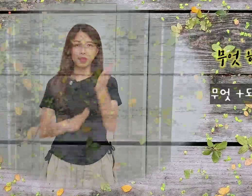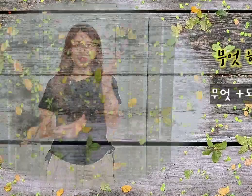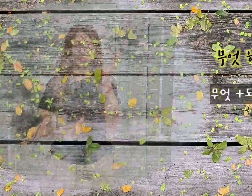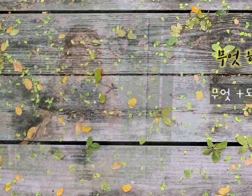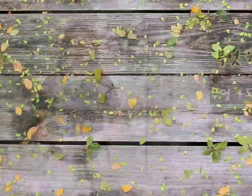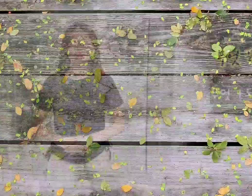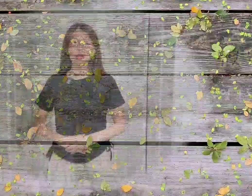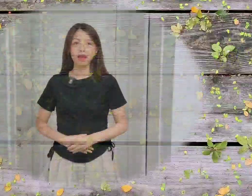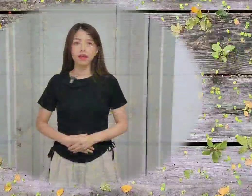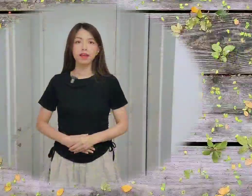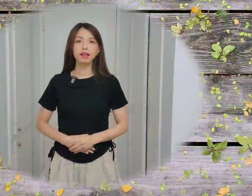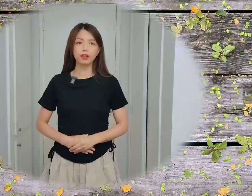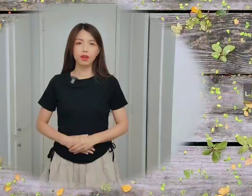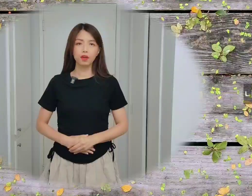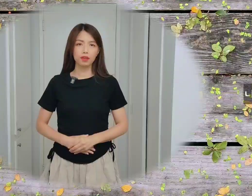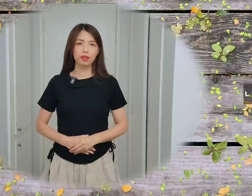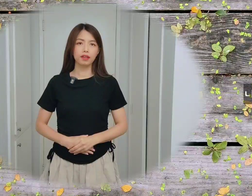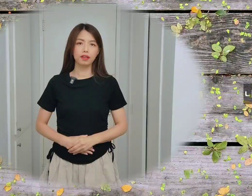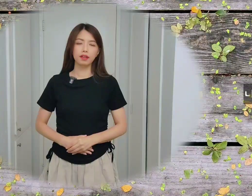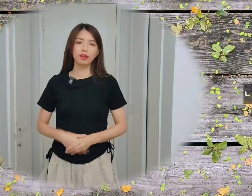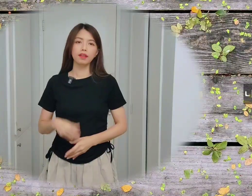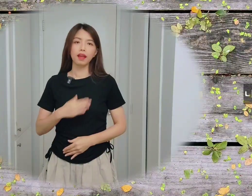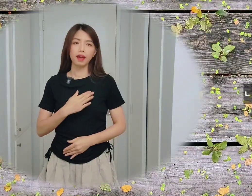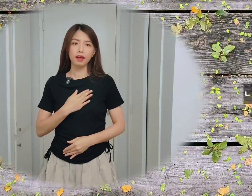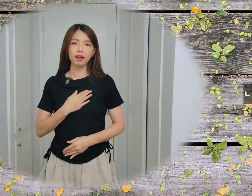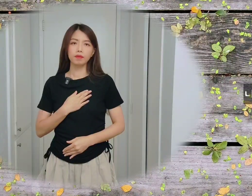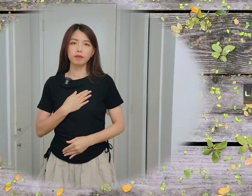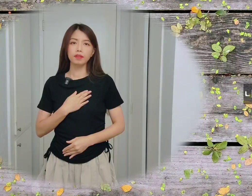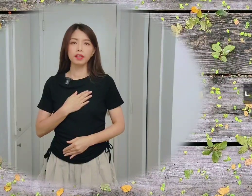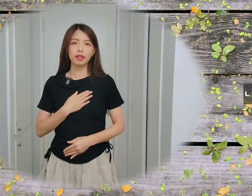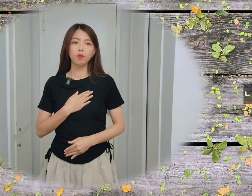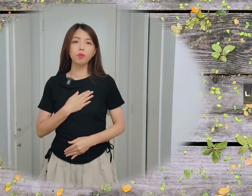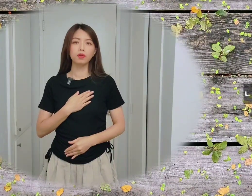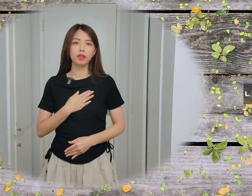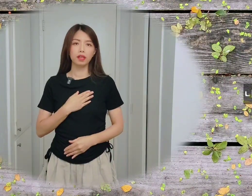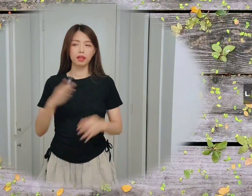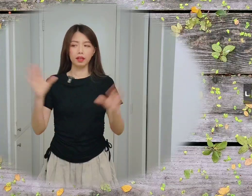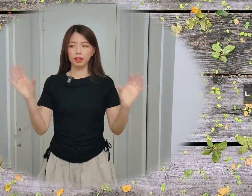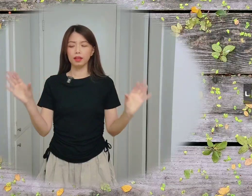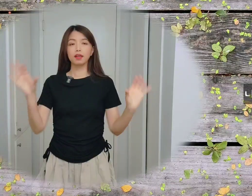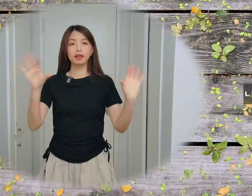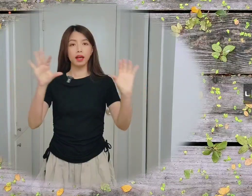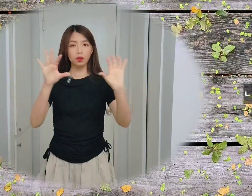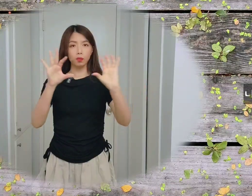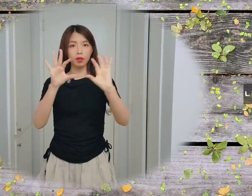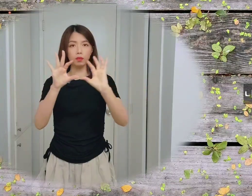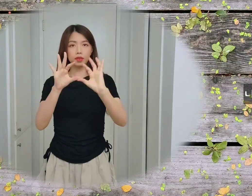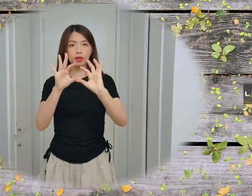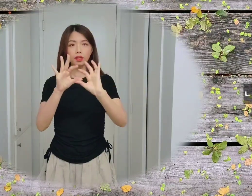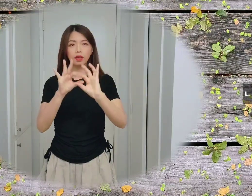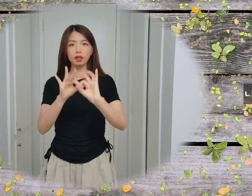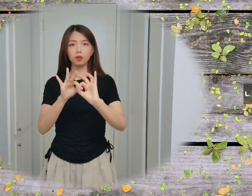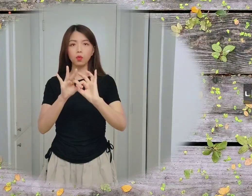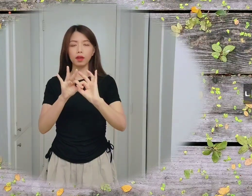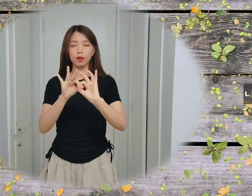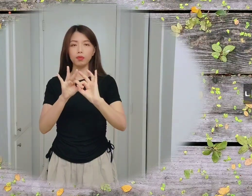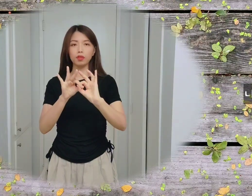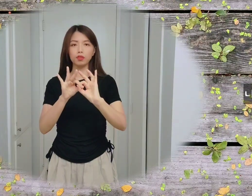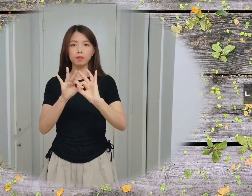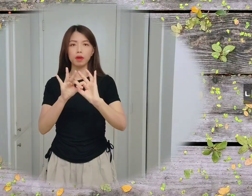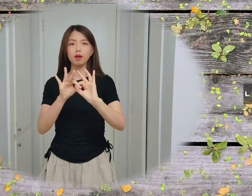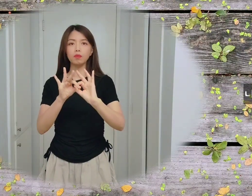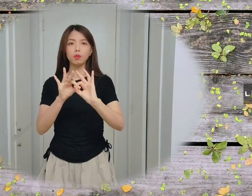없네. 나의 나된 것은 나의 뭐뭐의 양손 엄지검지를